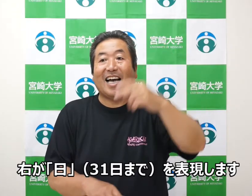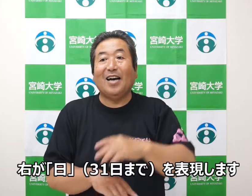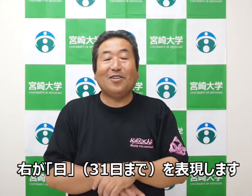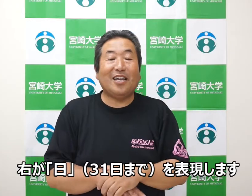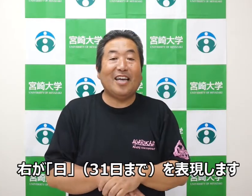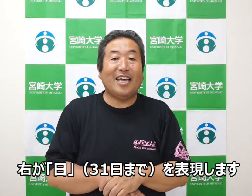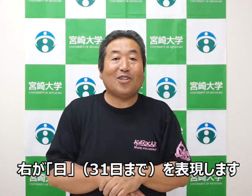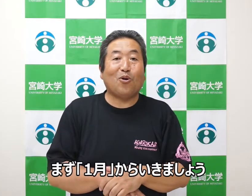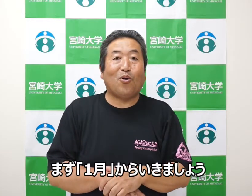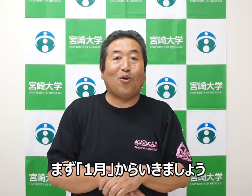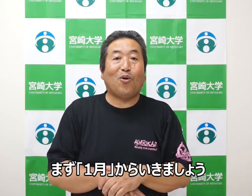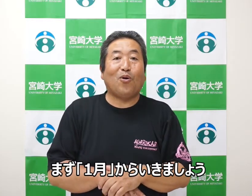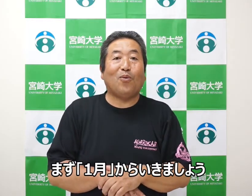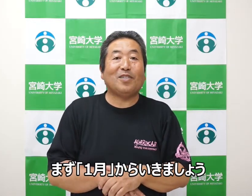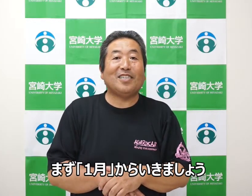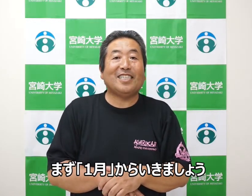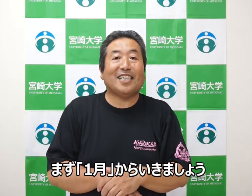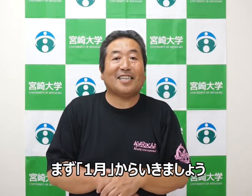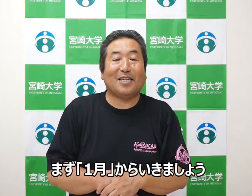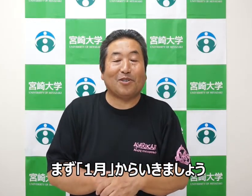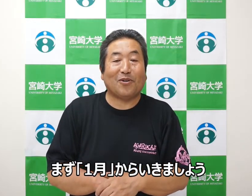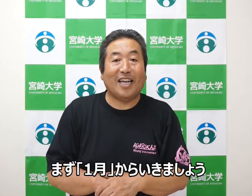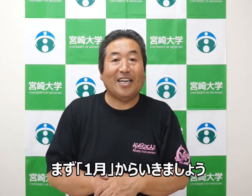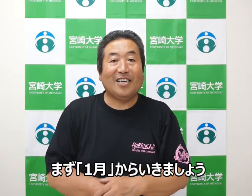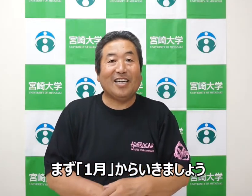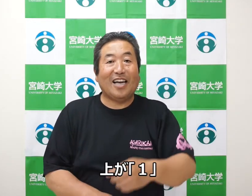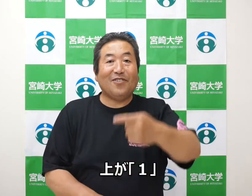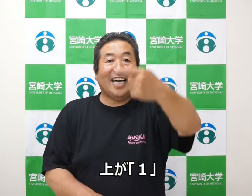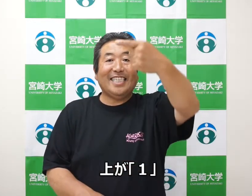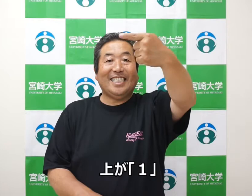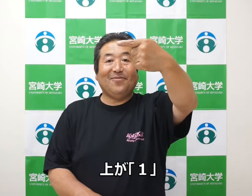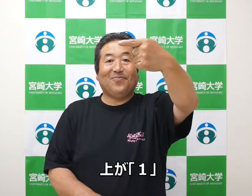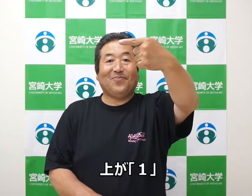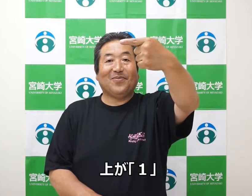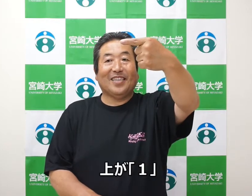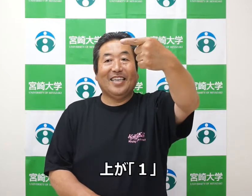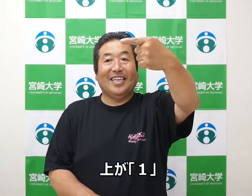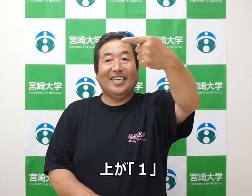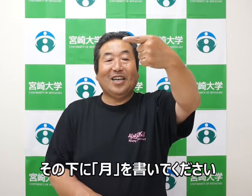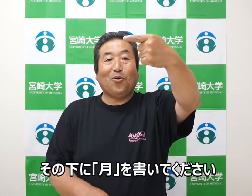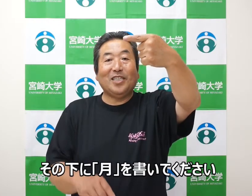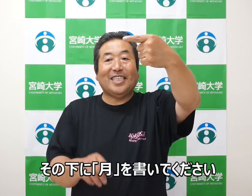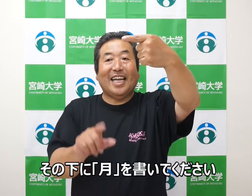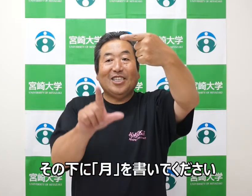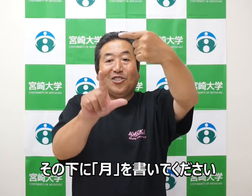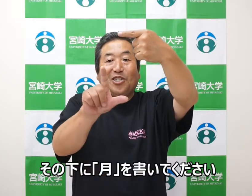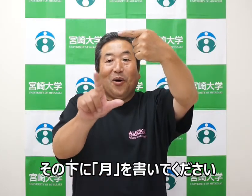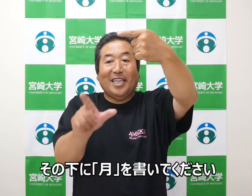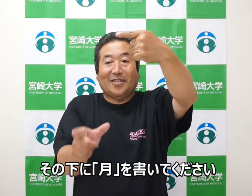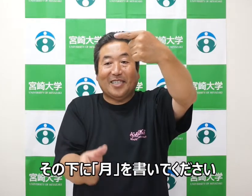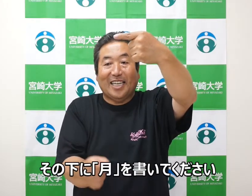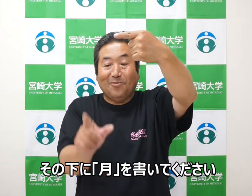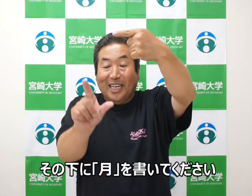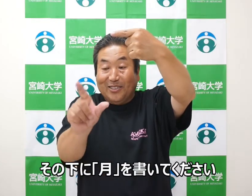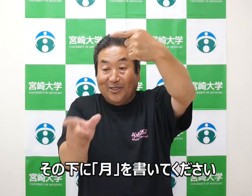で、まず1月からいきましょうかね。はい、上が1で、ここにですね、月を書いてください。三日月の下